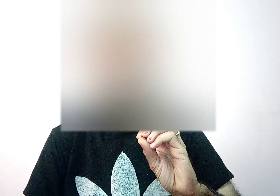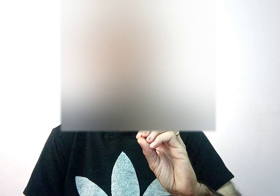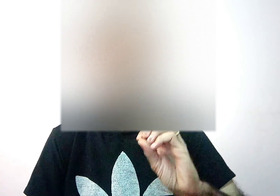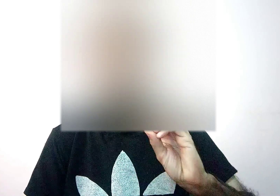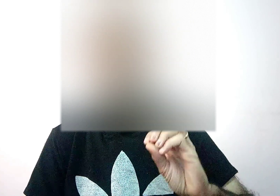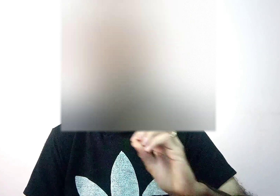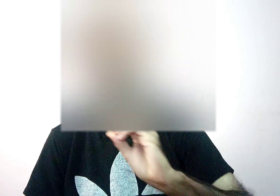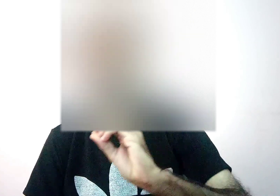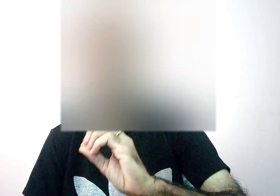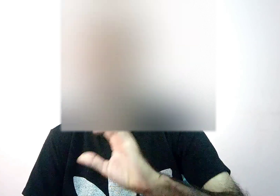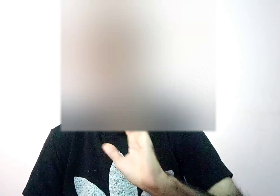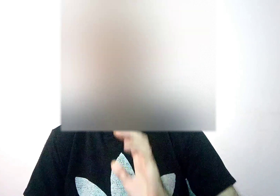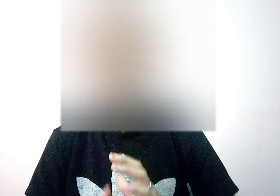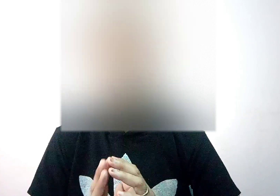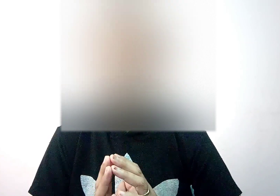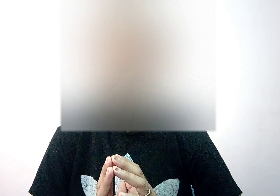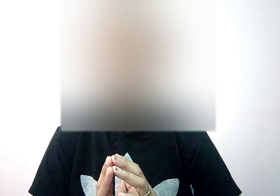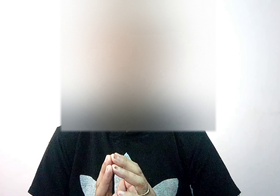دي فترة طويلة جدا.